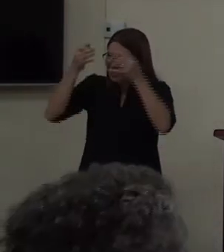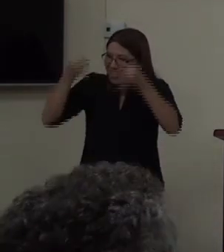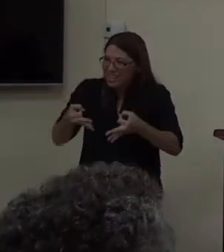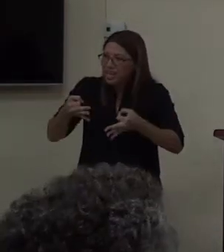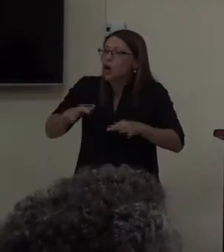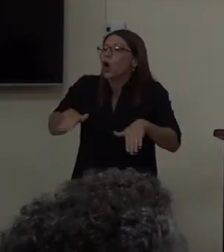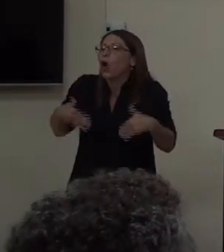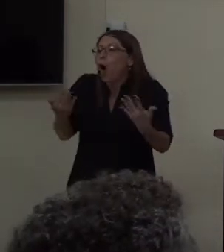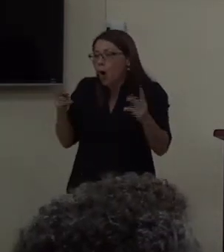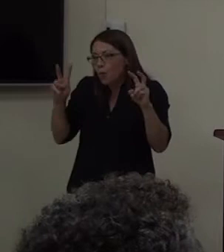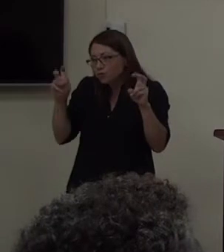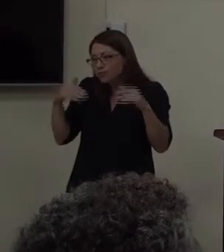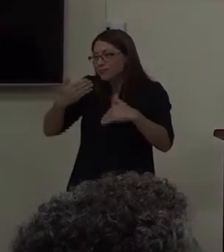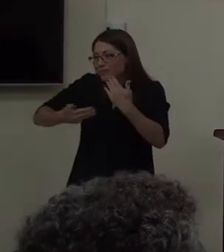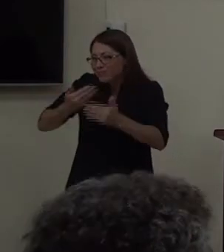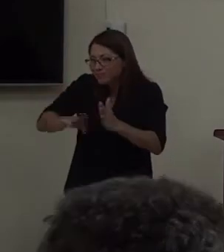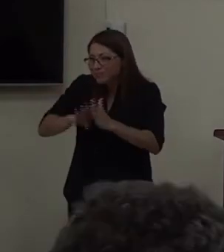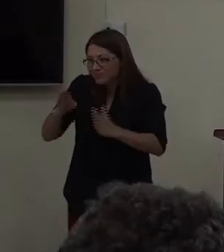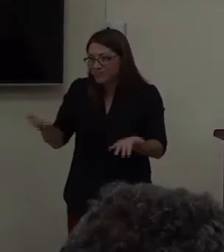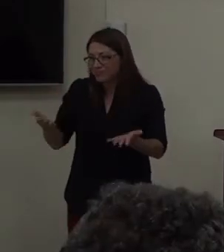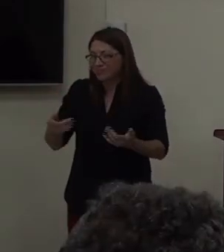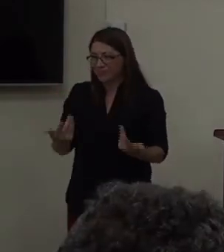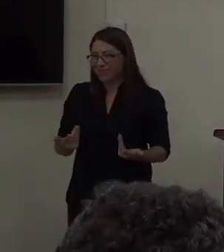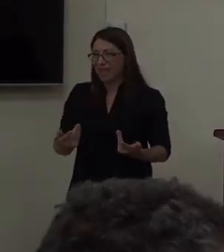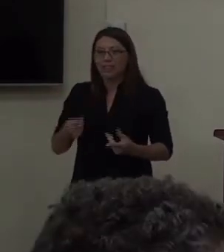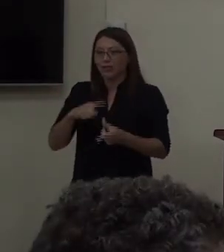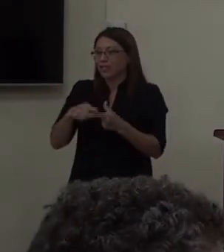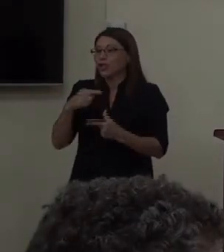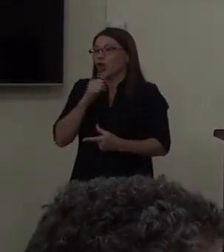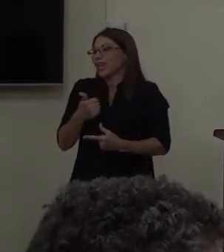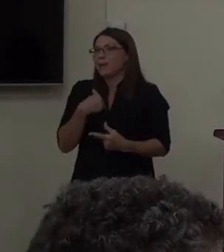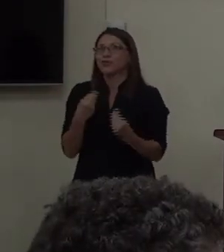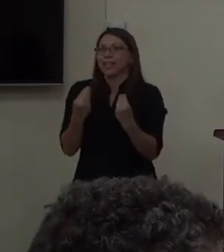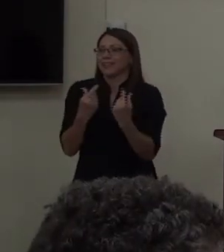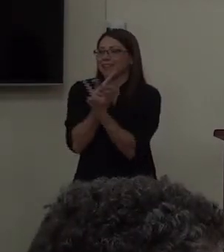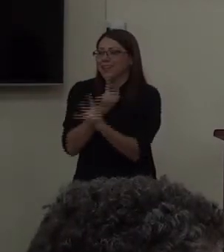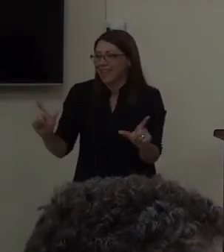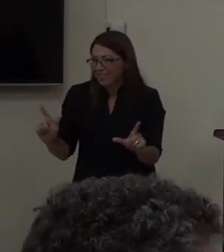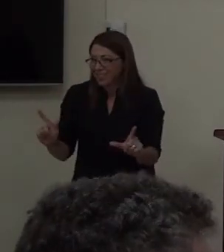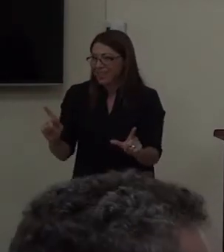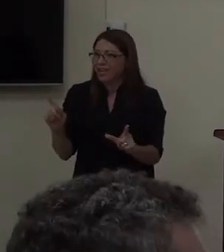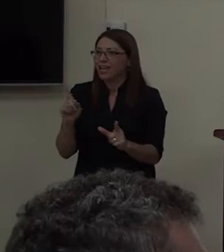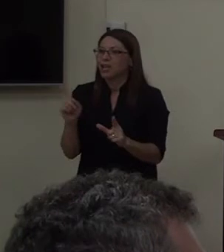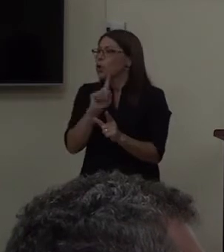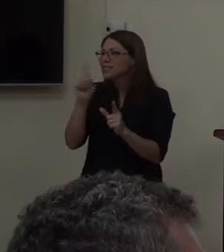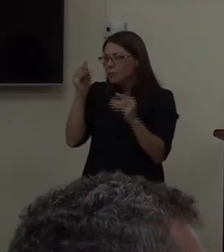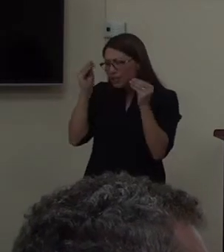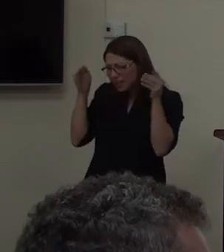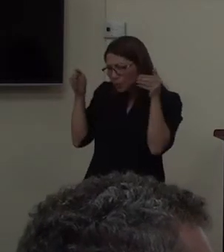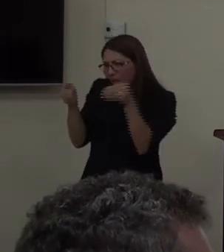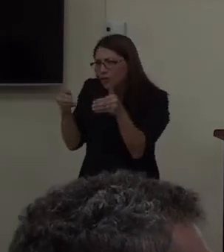supuestamente allá, ¿verdad? Sí, pero tenemos mayor libertad y no estamos tan sujetos a los roles de género, a los